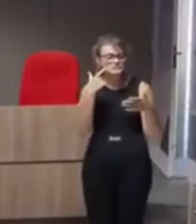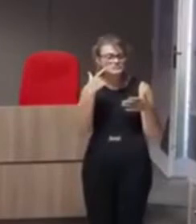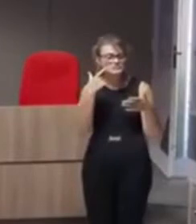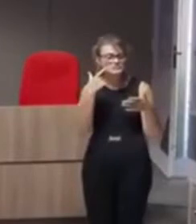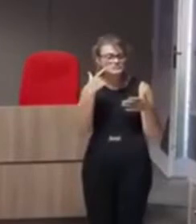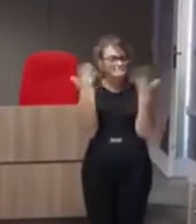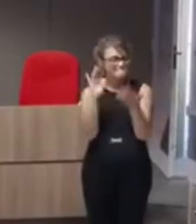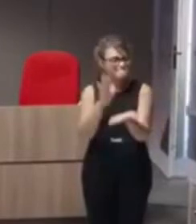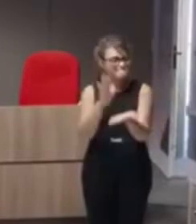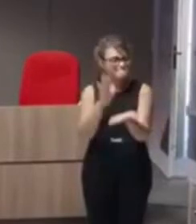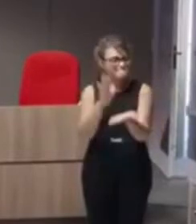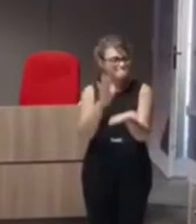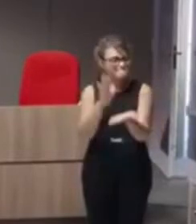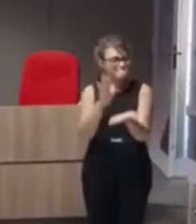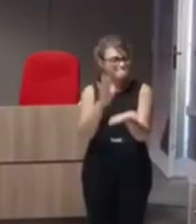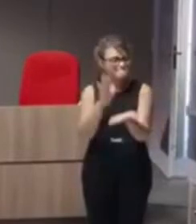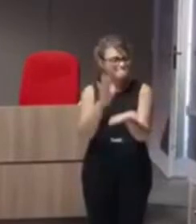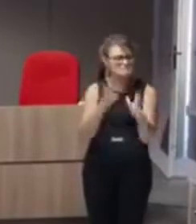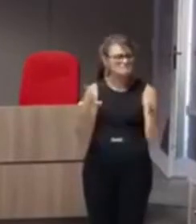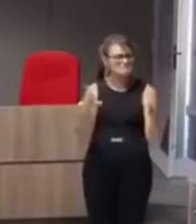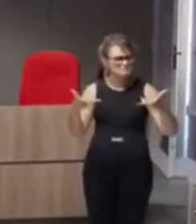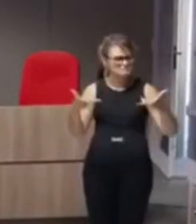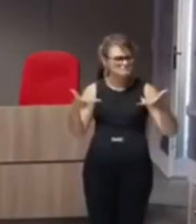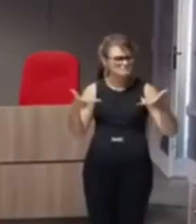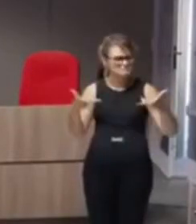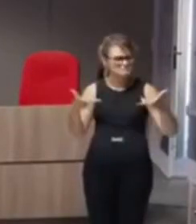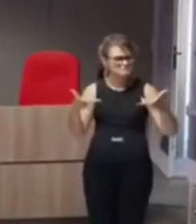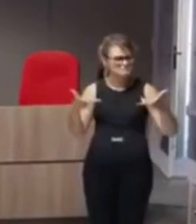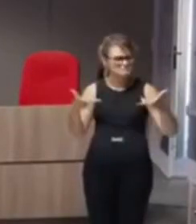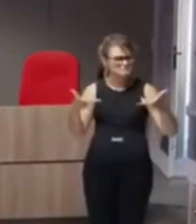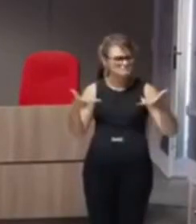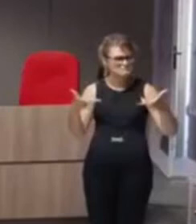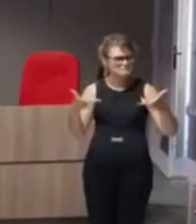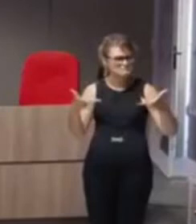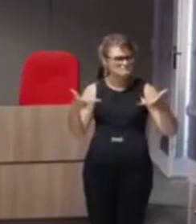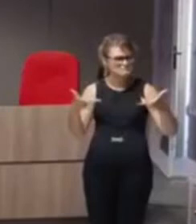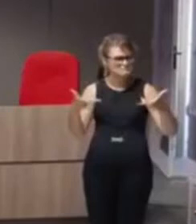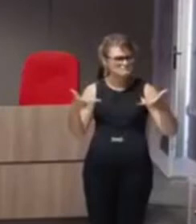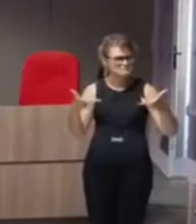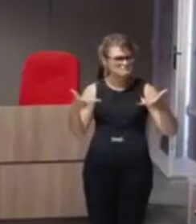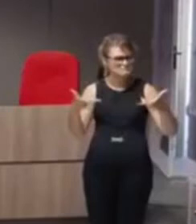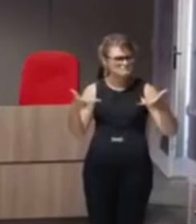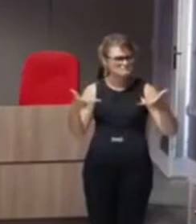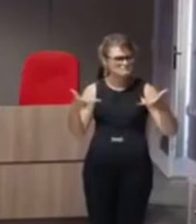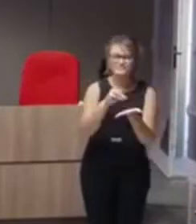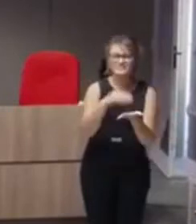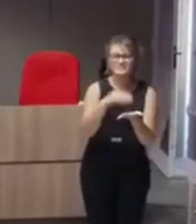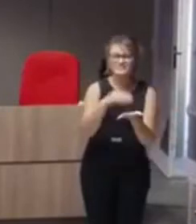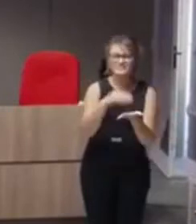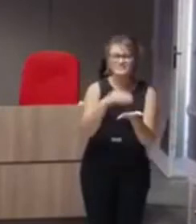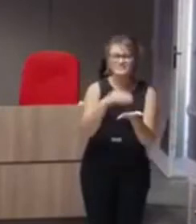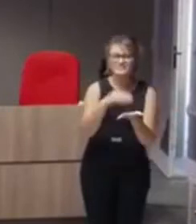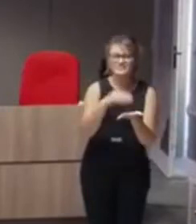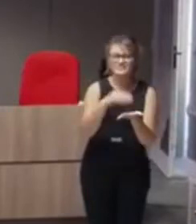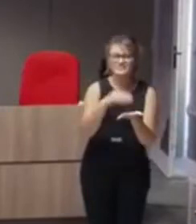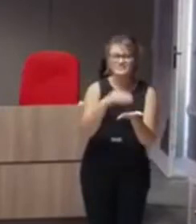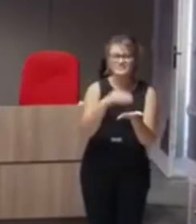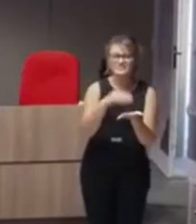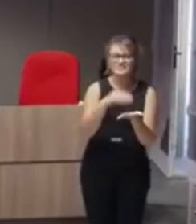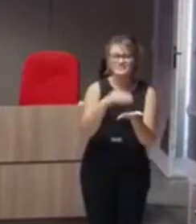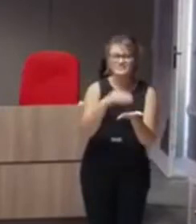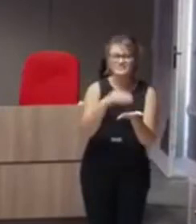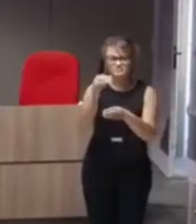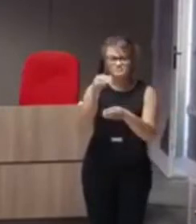e a excelência do que eu pude olhar já desse trabalho, uma série de mazelas, de sofrimentos, de irregularidades encontradas nas